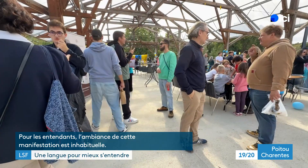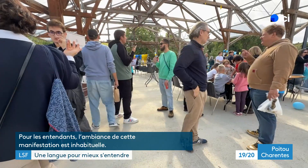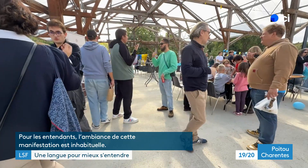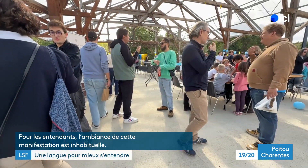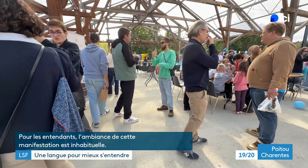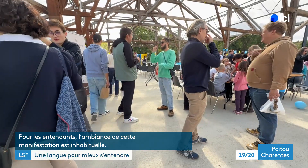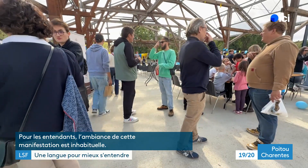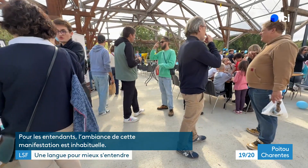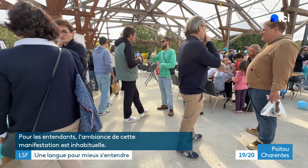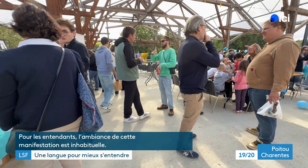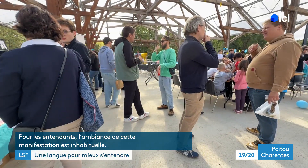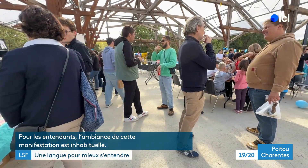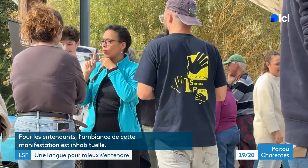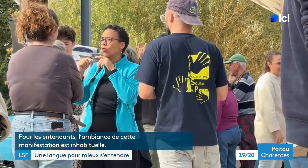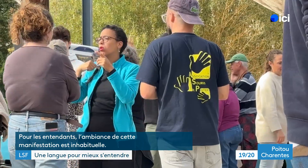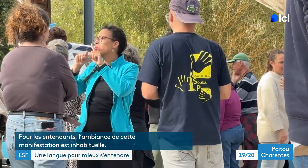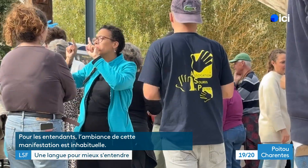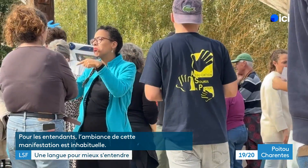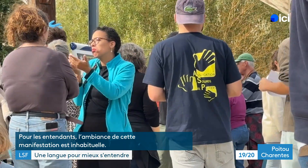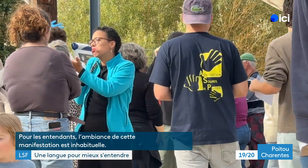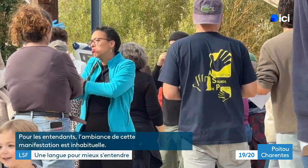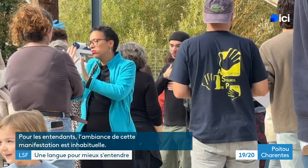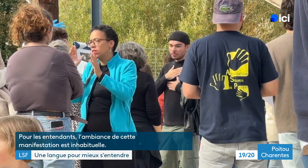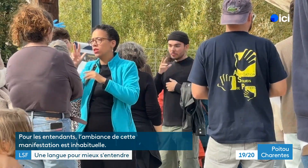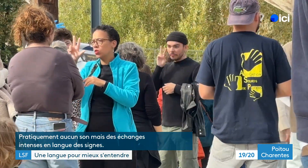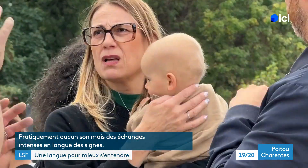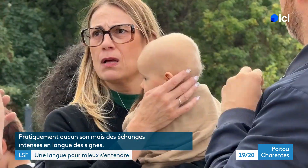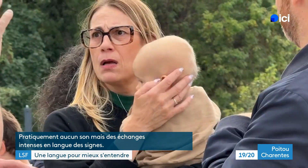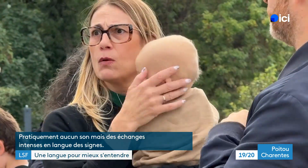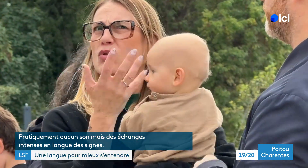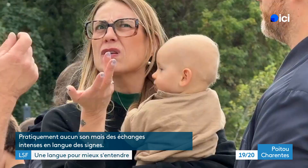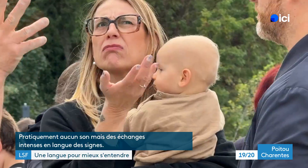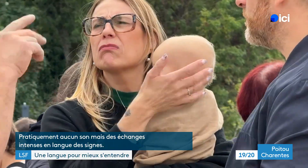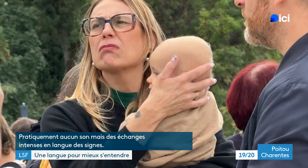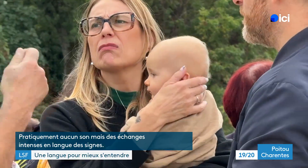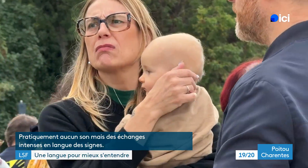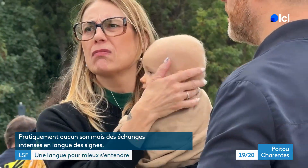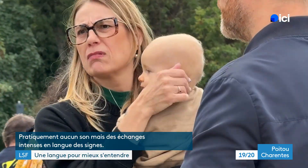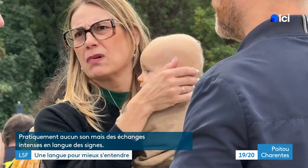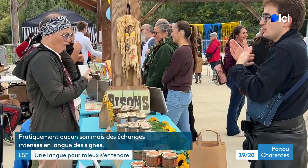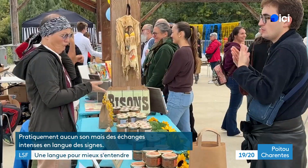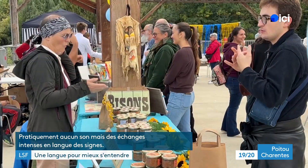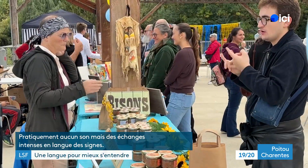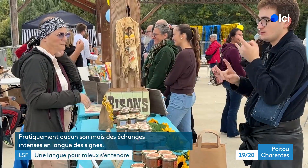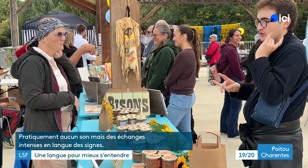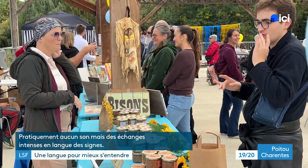Pour les entendants, l'ambiance de cette manifestation est inhabituelle. Pratiquement aucun son, mais des échanges intenses en langue des